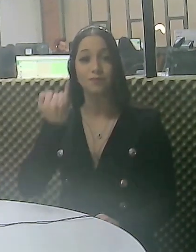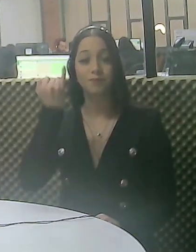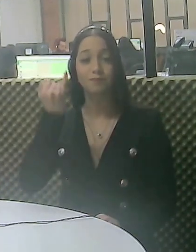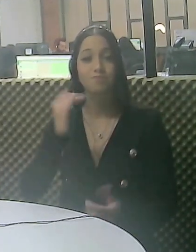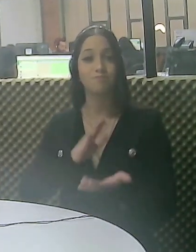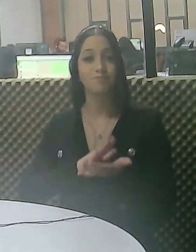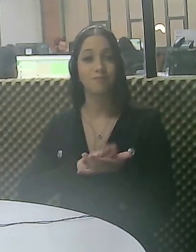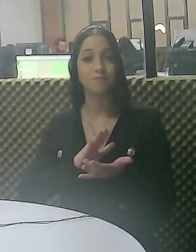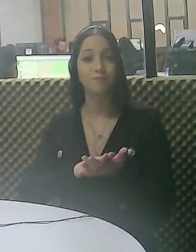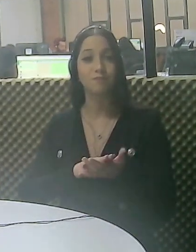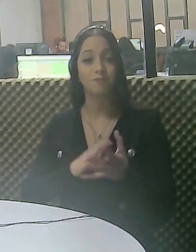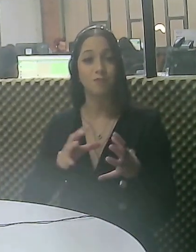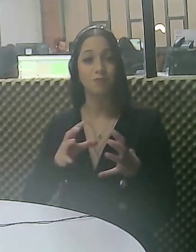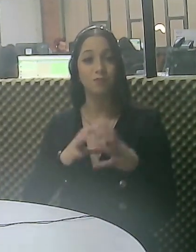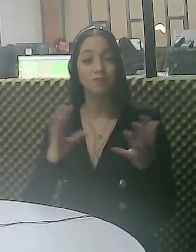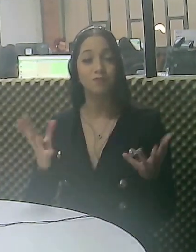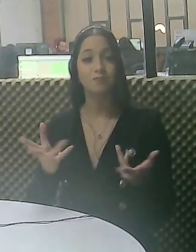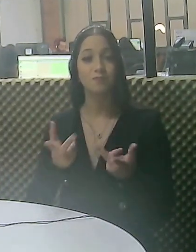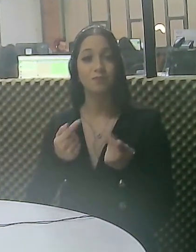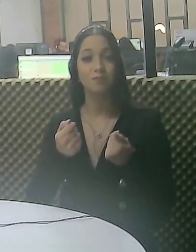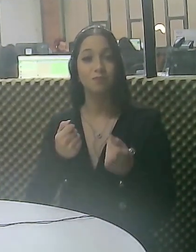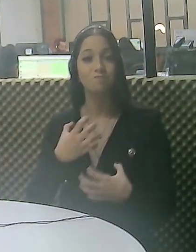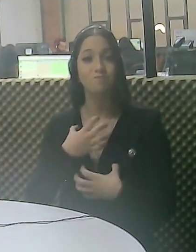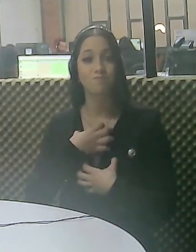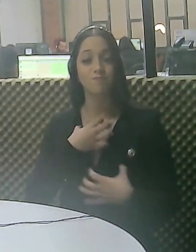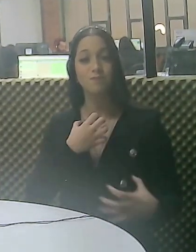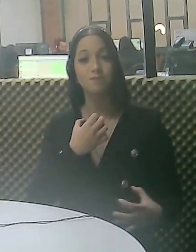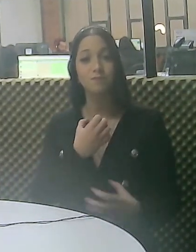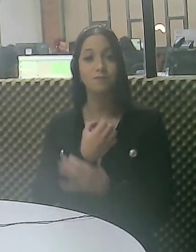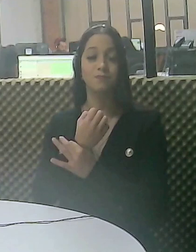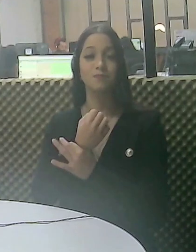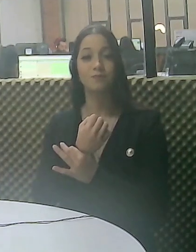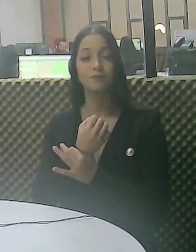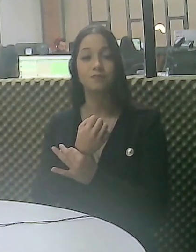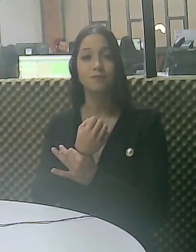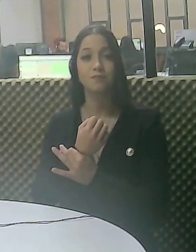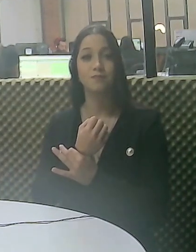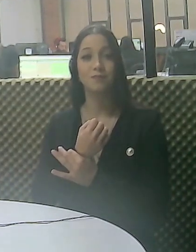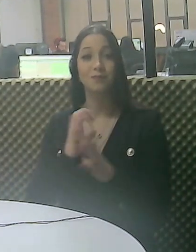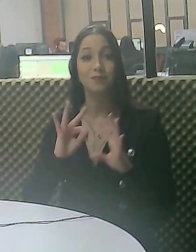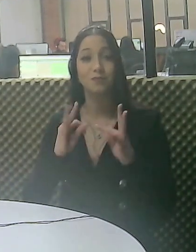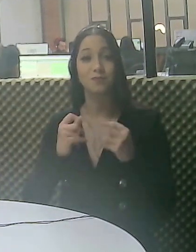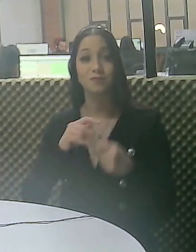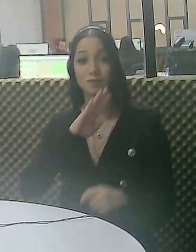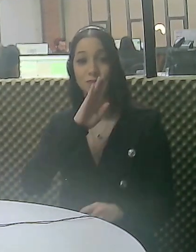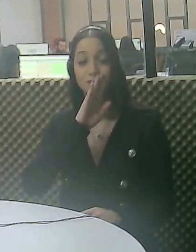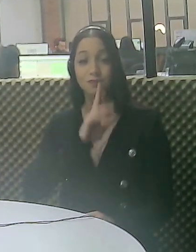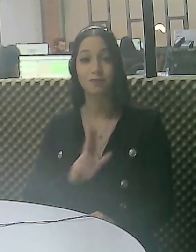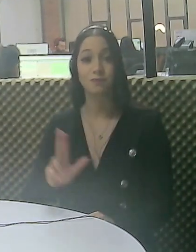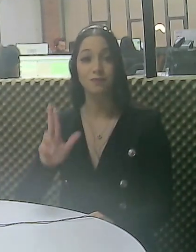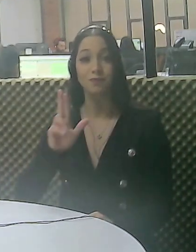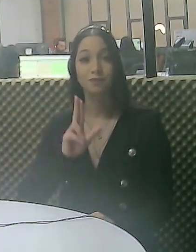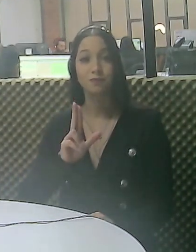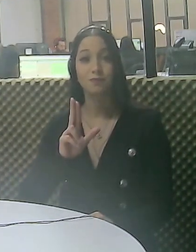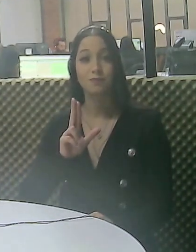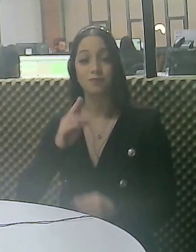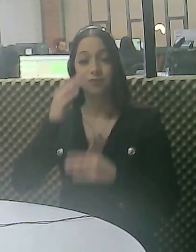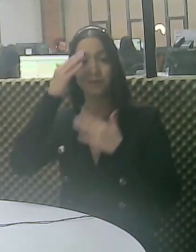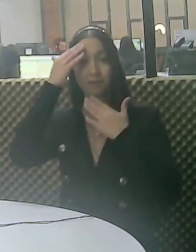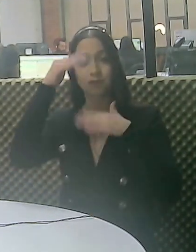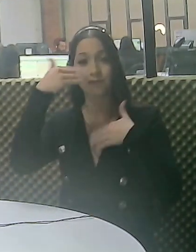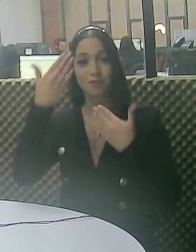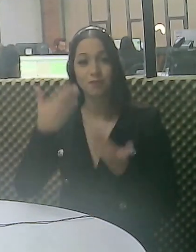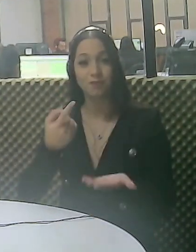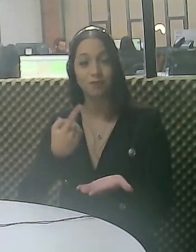de parabéns, uma equipe maravilhosa. Me senti super segura. A todas as mães de Uberlândia, nossa homenagem